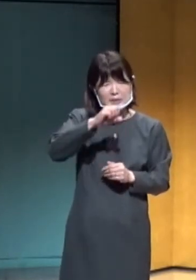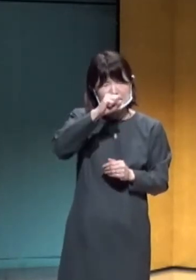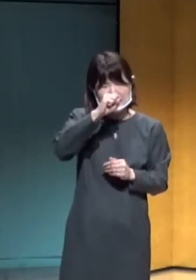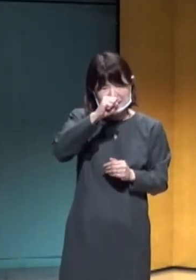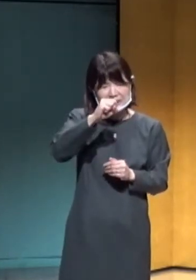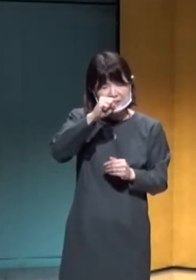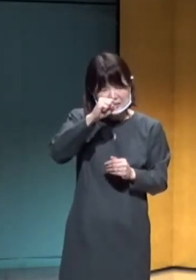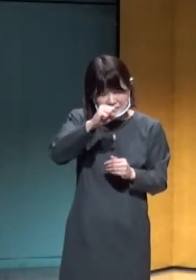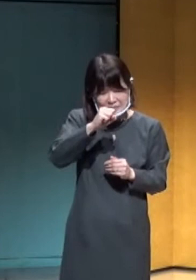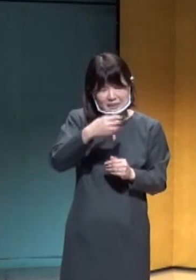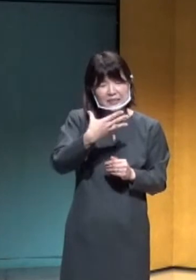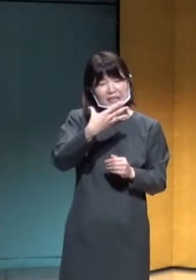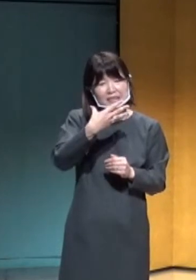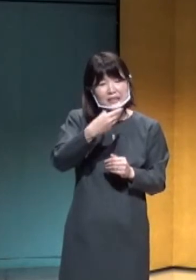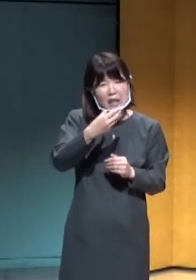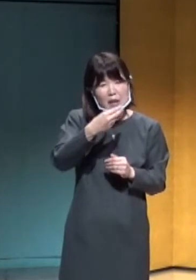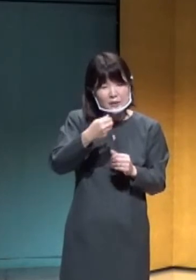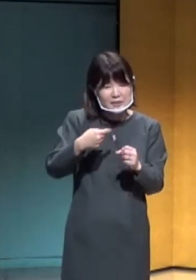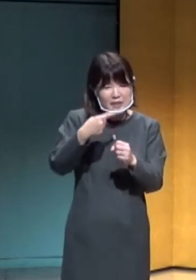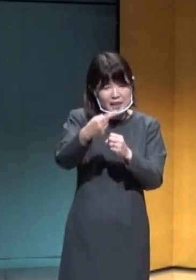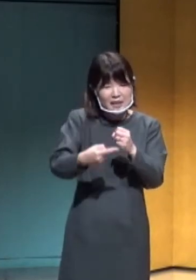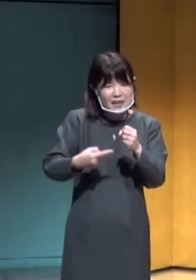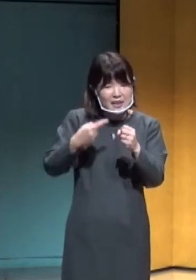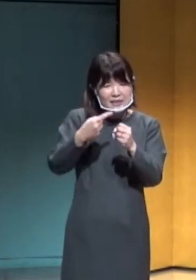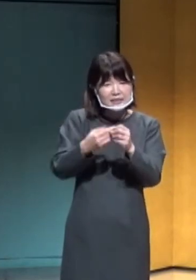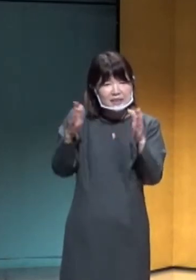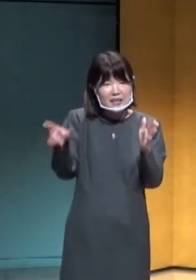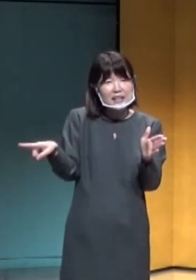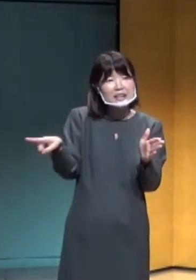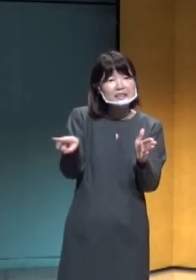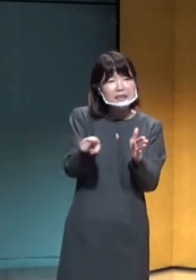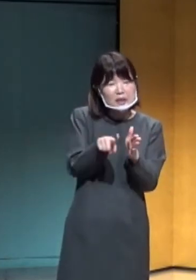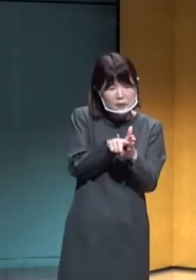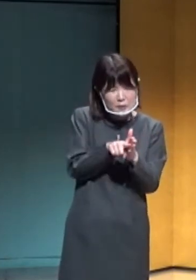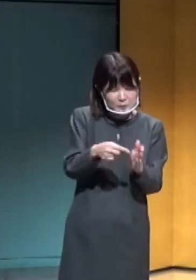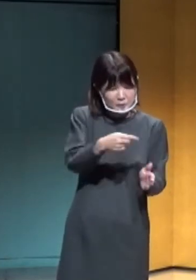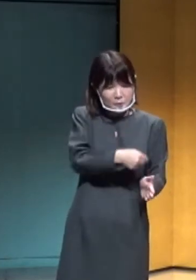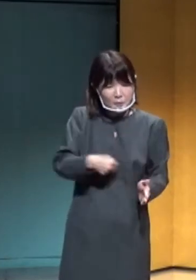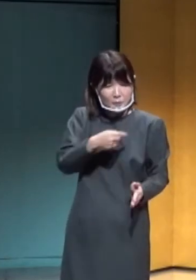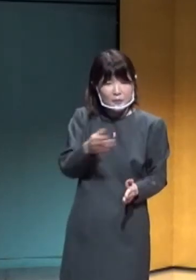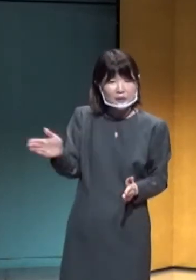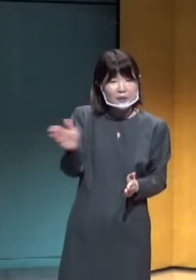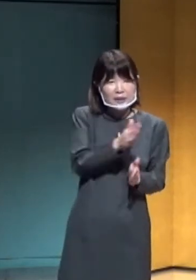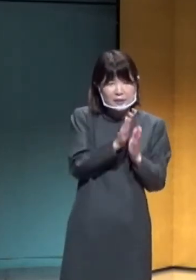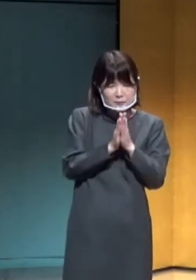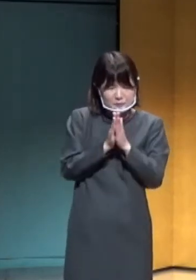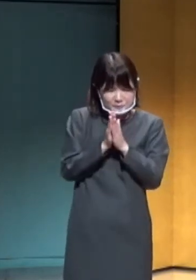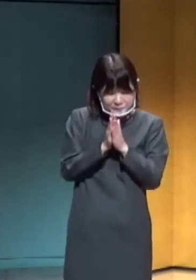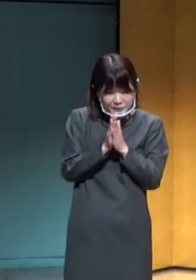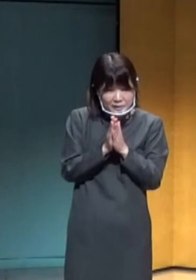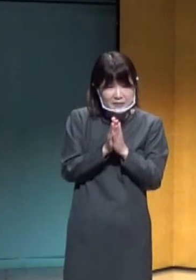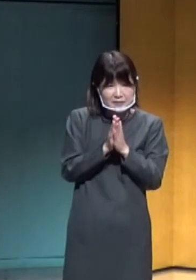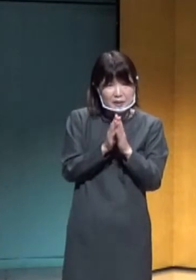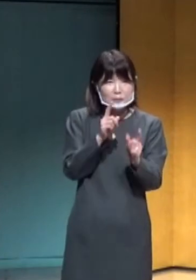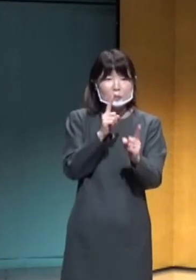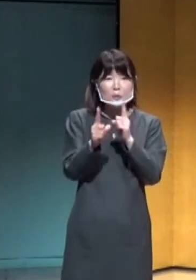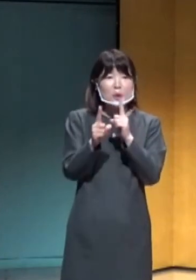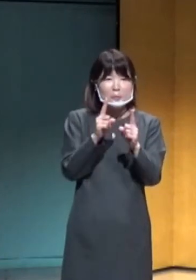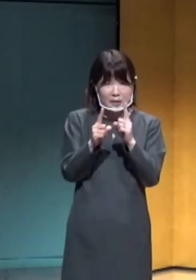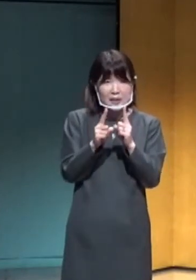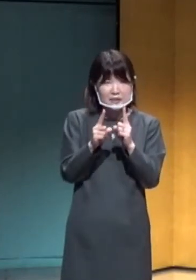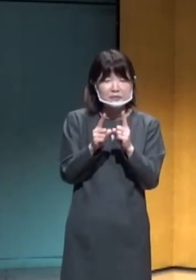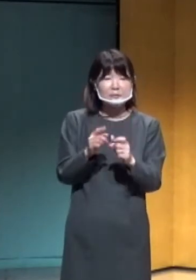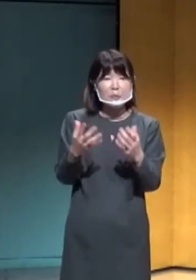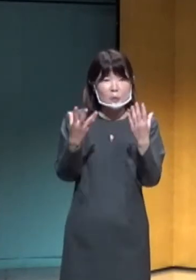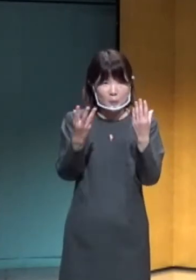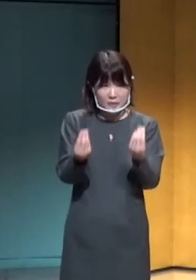が幸多い年になりますように、心より祈念をしご挨拶とさせていただきます。本日限られた時間で